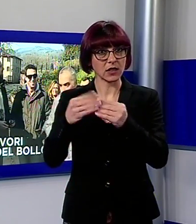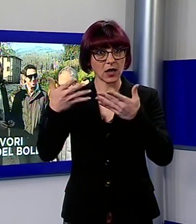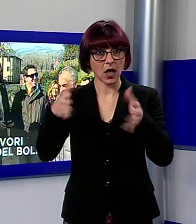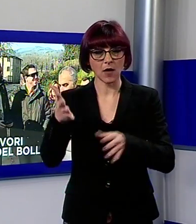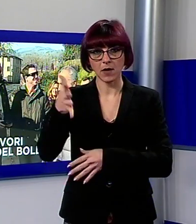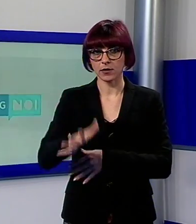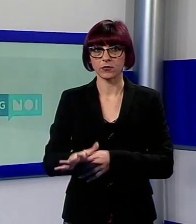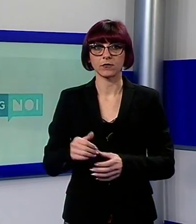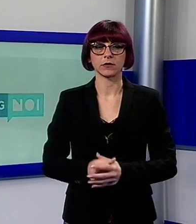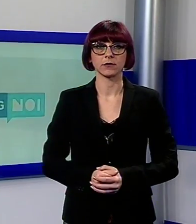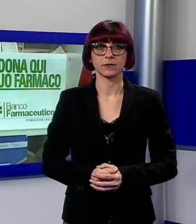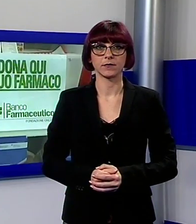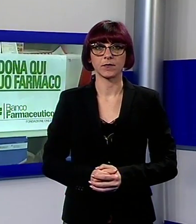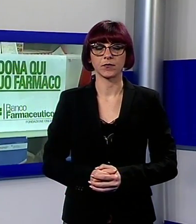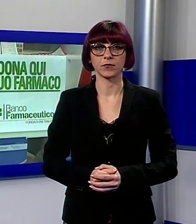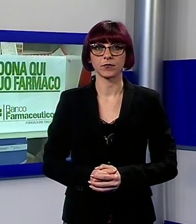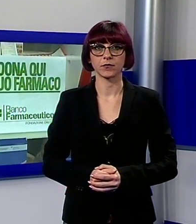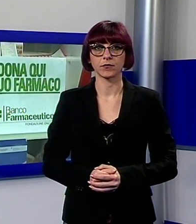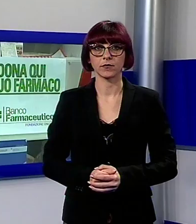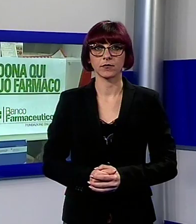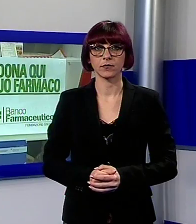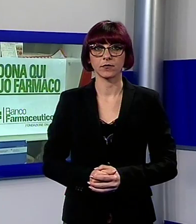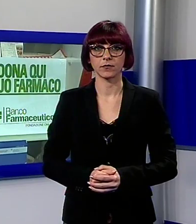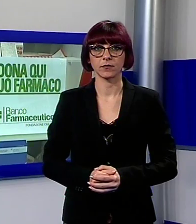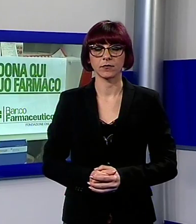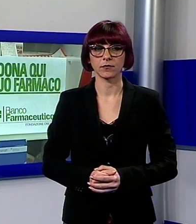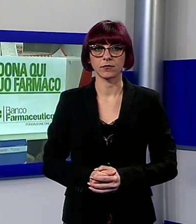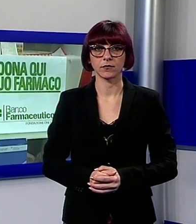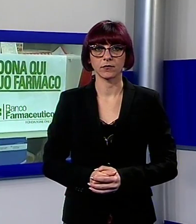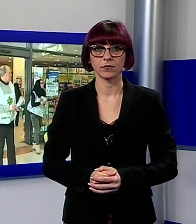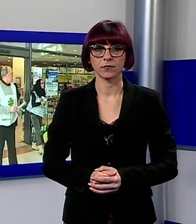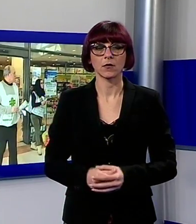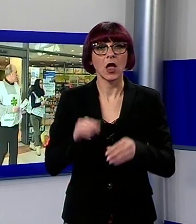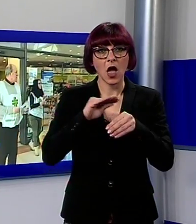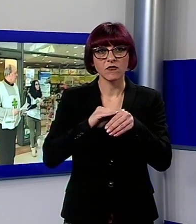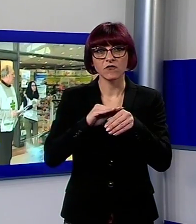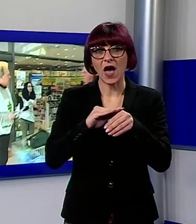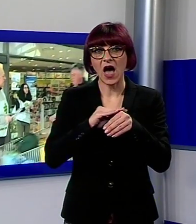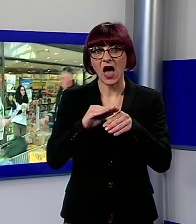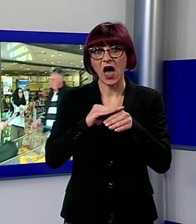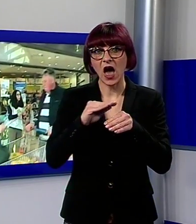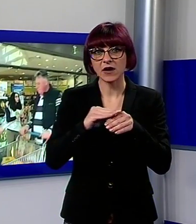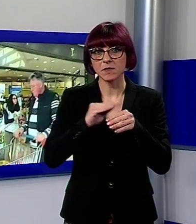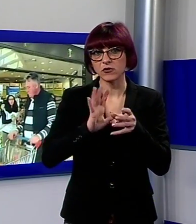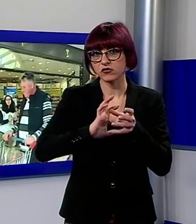Camaiore. La raccolta del farmaco, volontari nelle farmacie in provincia di Lucca per la